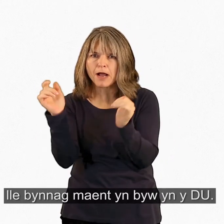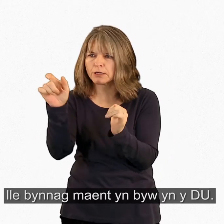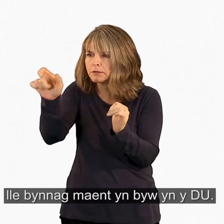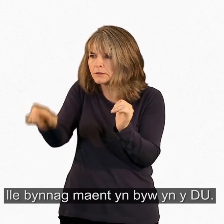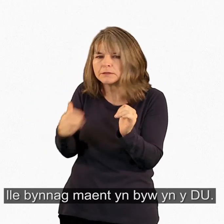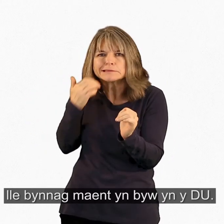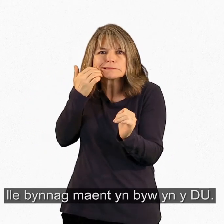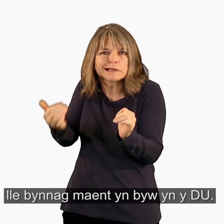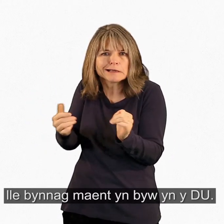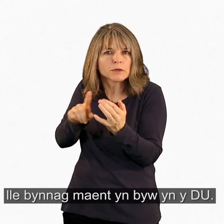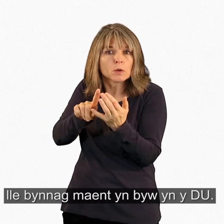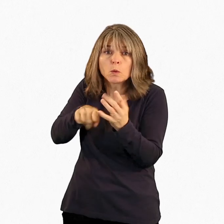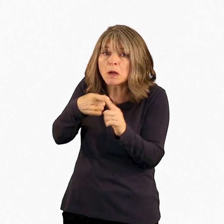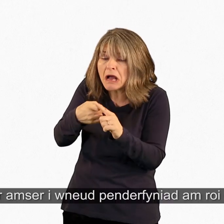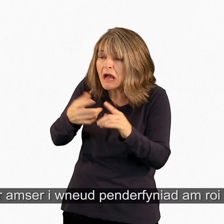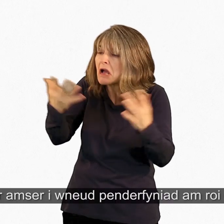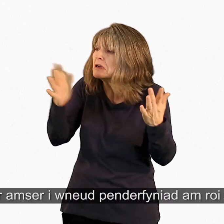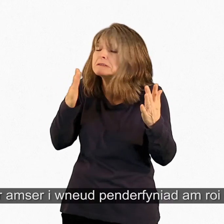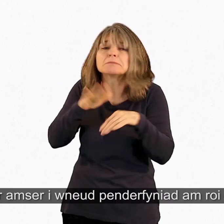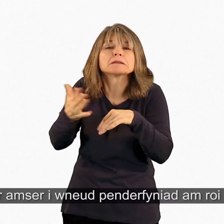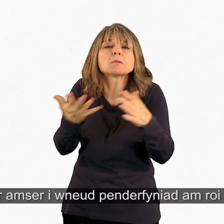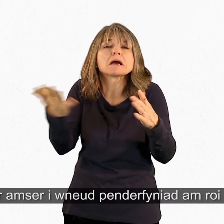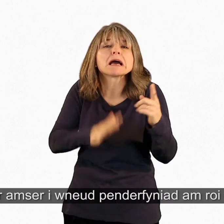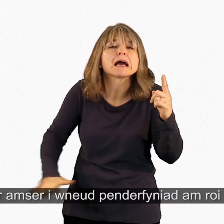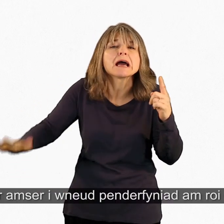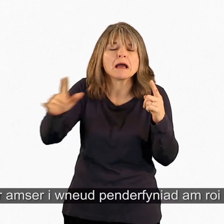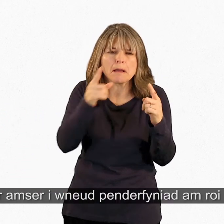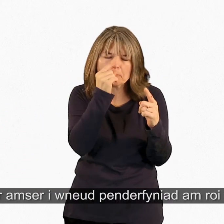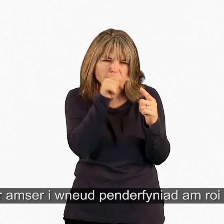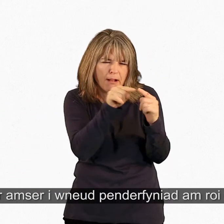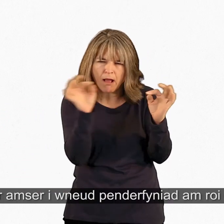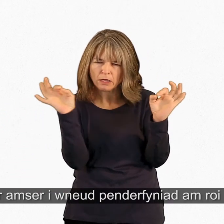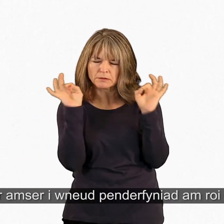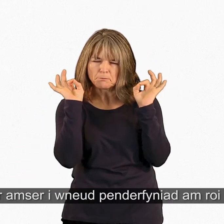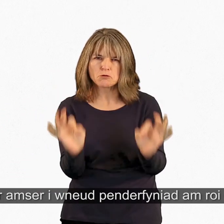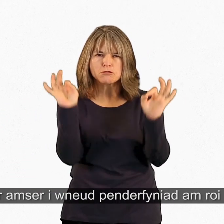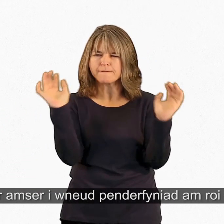unedig Nawr yw'r amser i wneud penderfyniad am rhoi organau